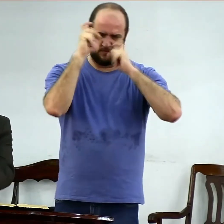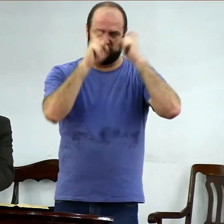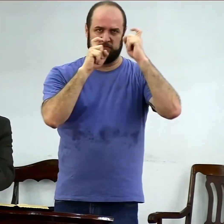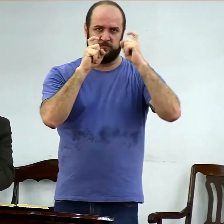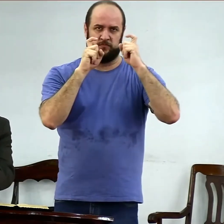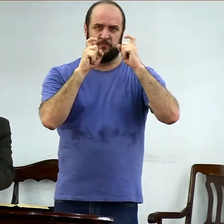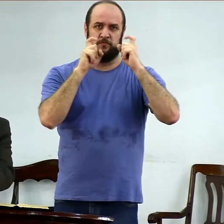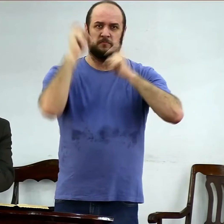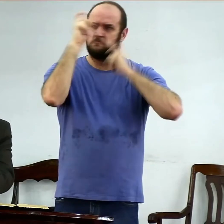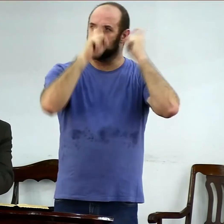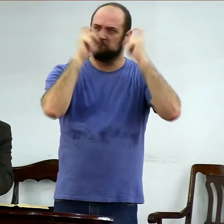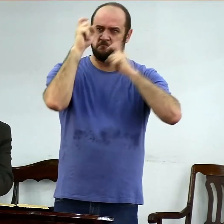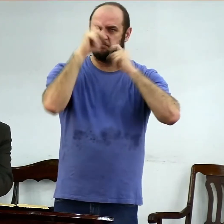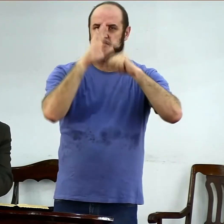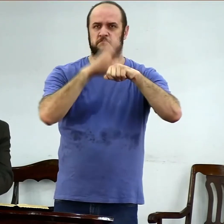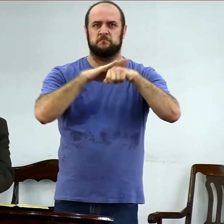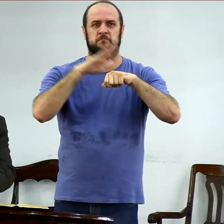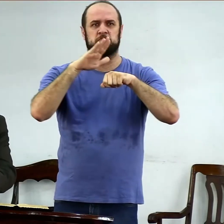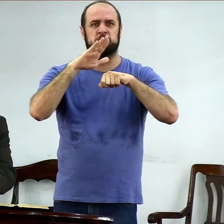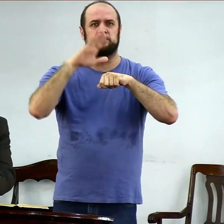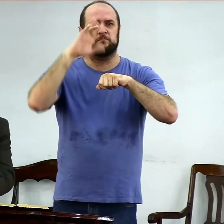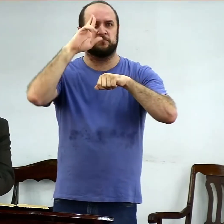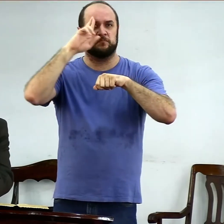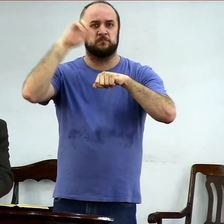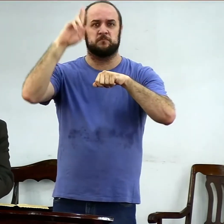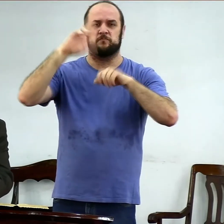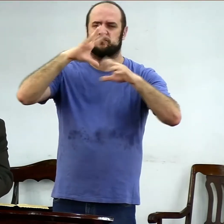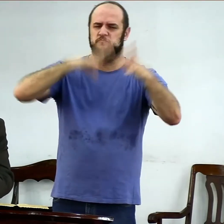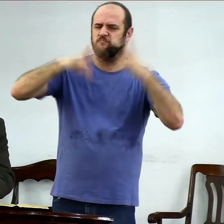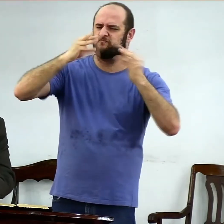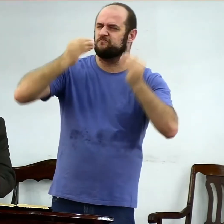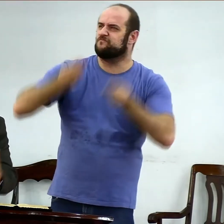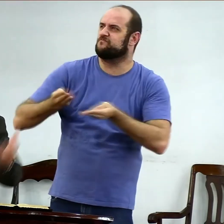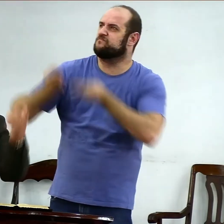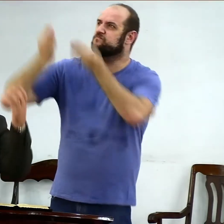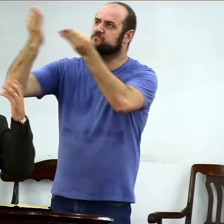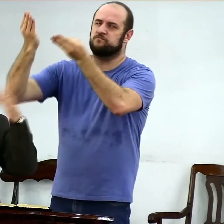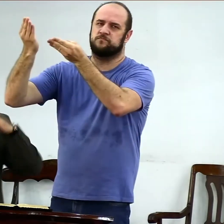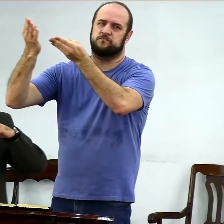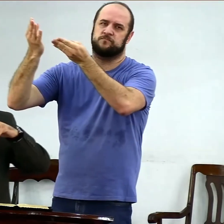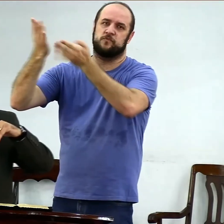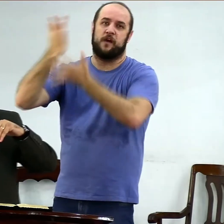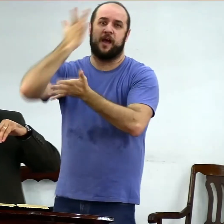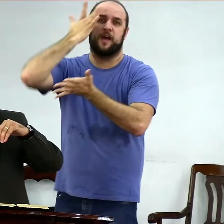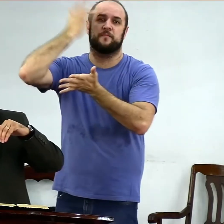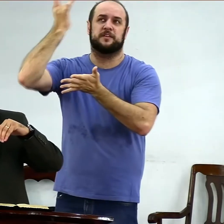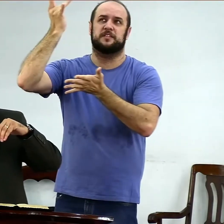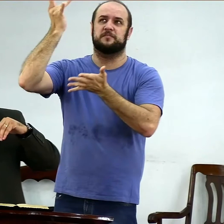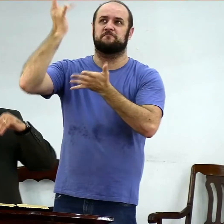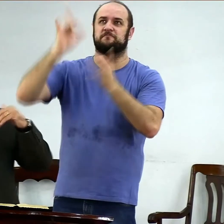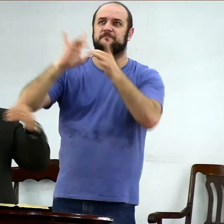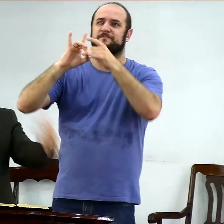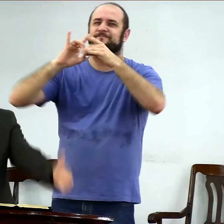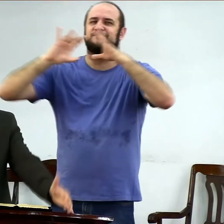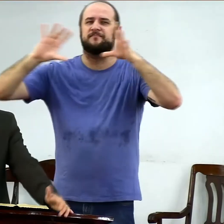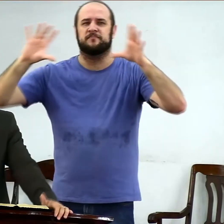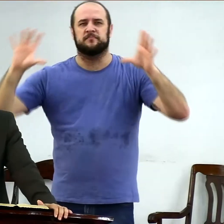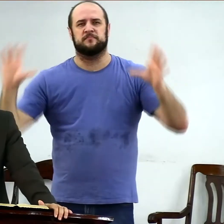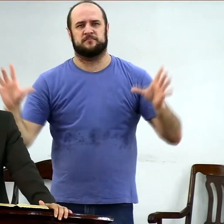e a preocupação pelo que haveremos de fazer amanhã pode trazer para nós